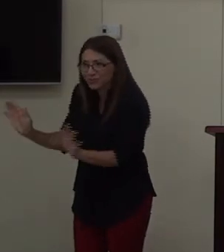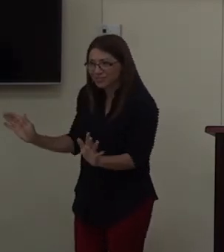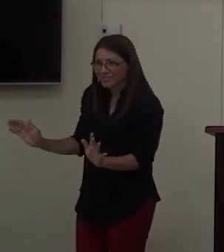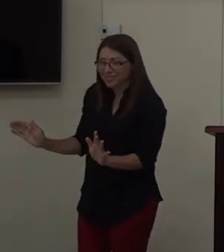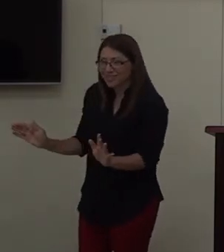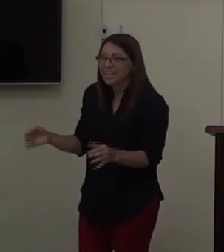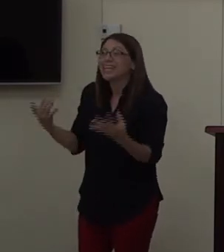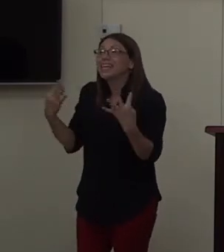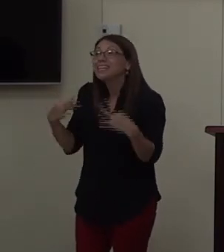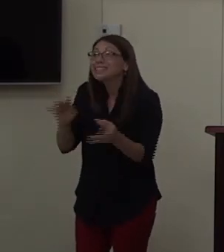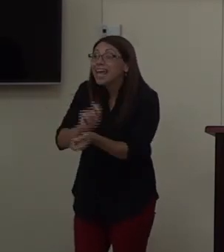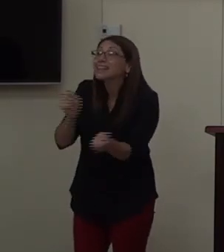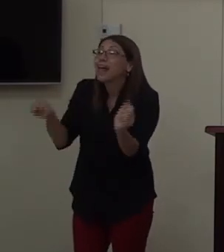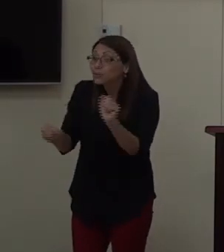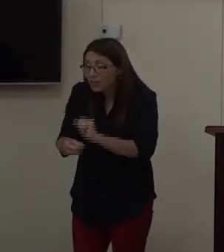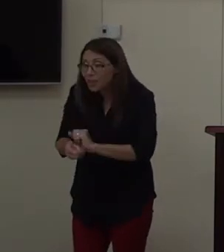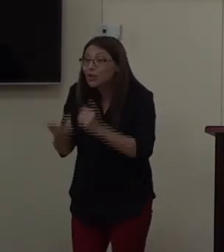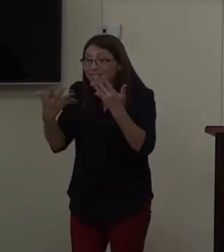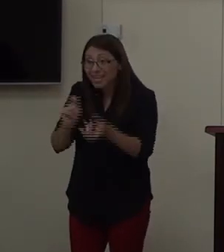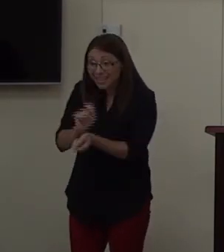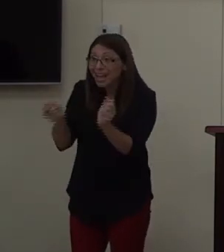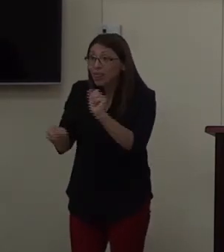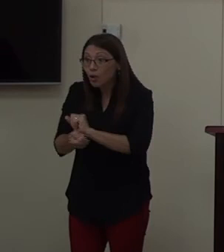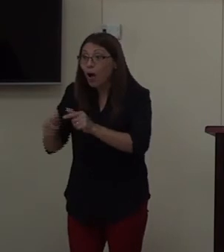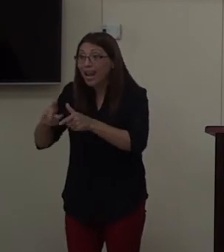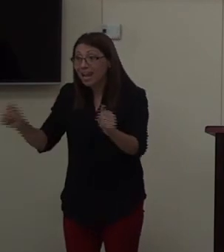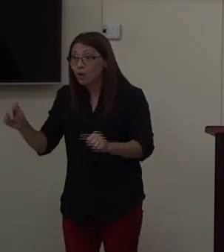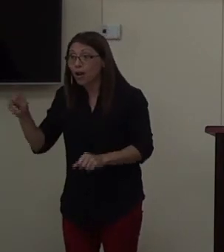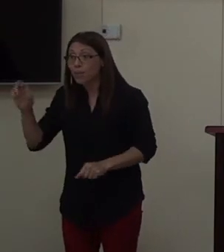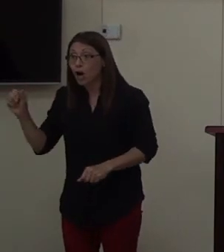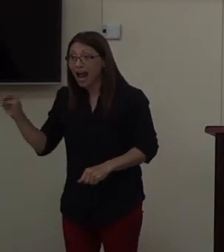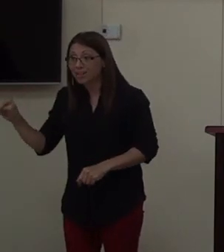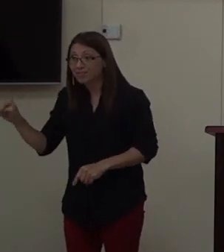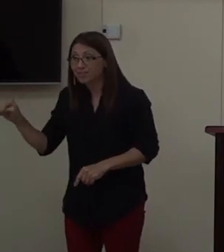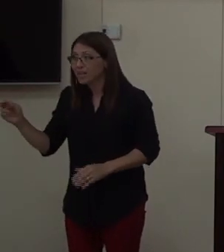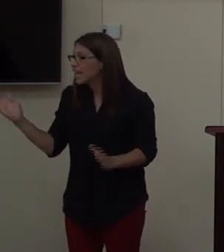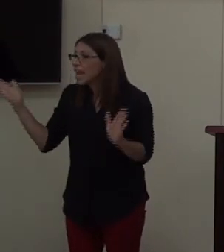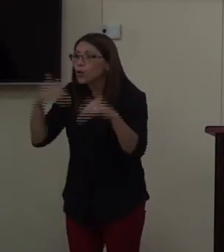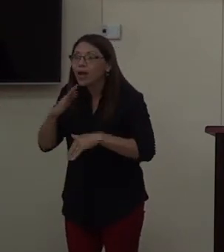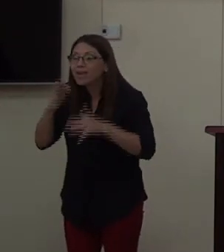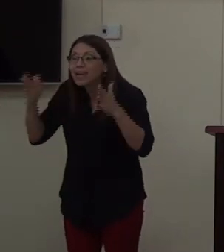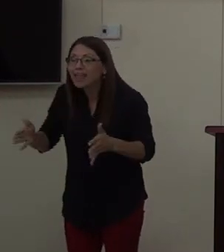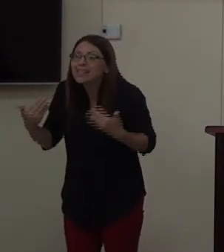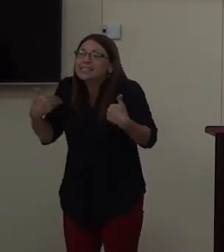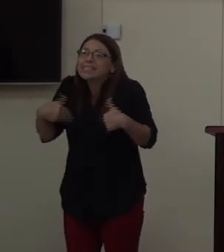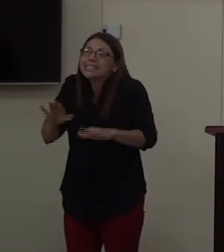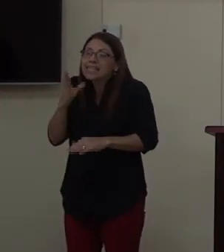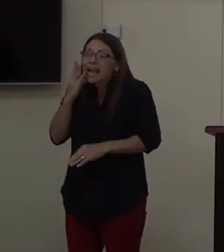Y se ha traducido en la lengua, ya se tradujo a la lengua del programa, que no tiene hablantes, ni siquiera ancianos.